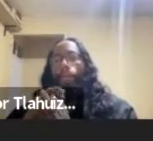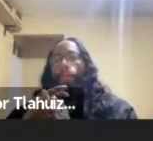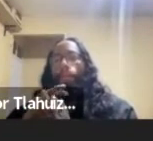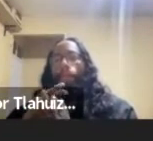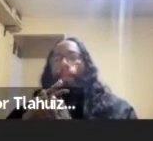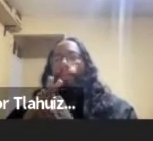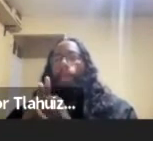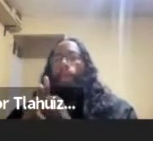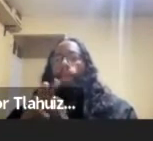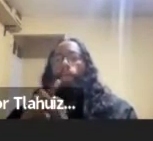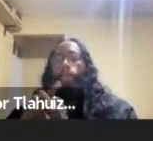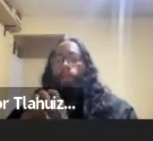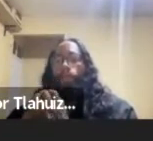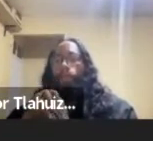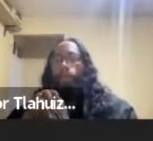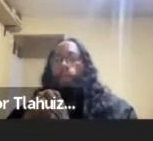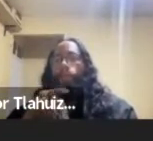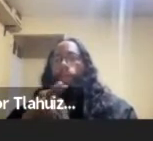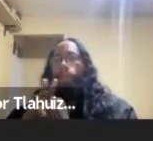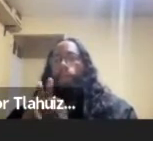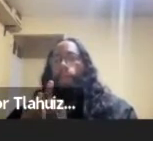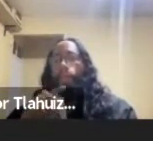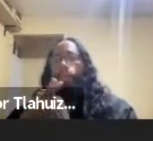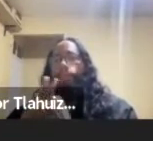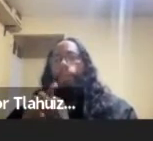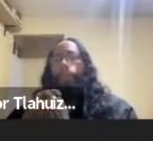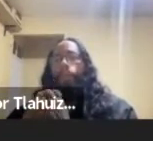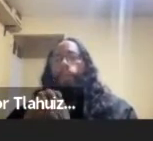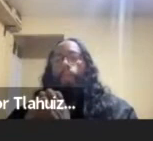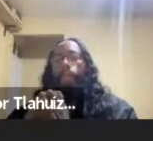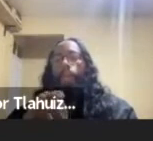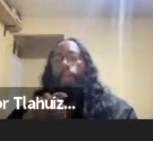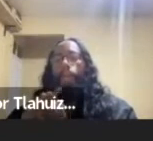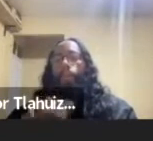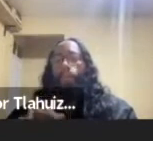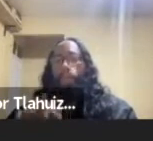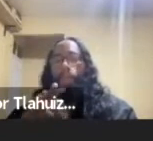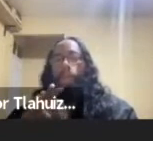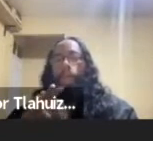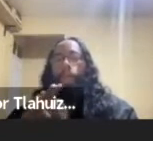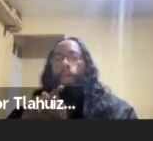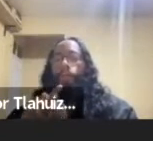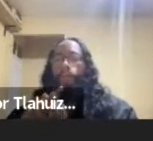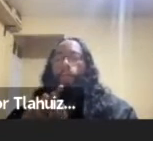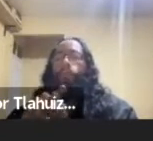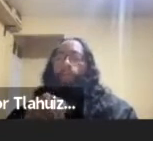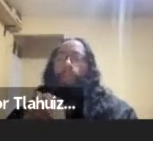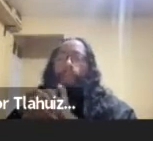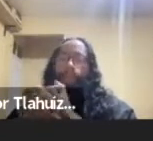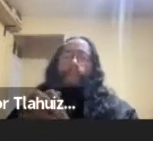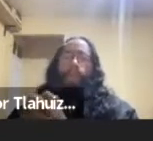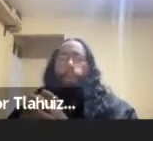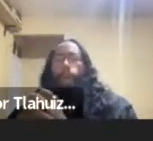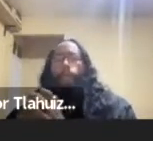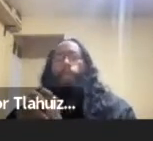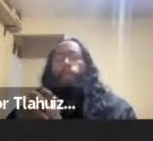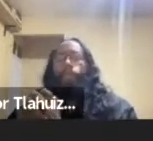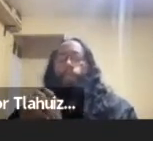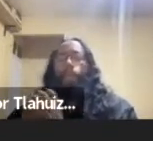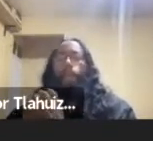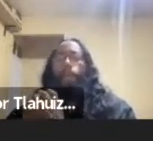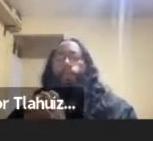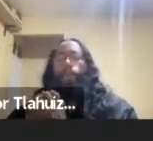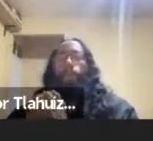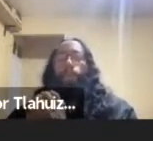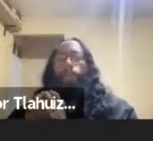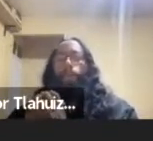Y pues eso es lo que llamó la atención, ¿no? Lo que visualizó un poco la sordera y él aprovechó el reflector pues para hacer